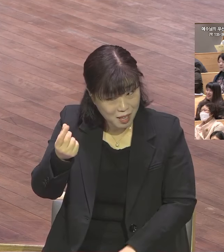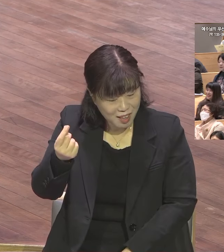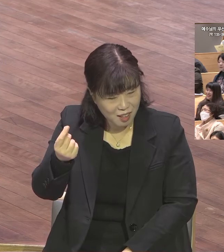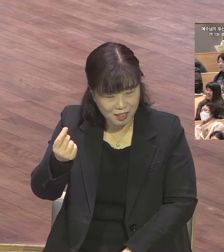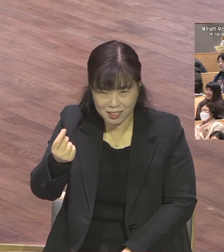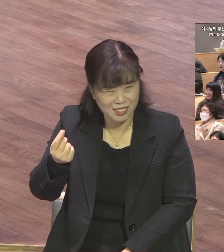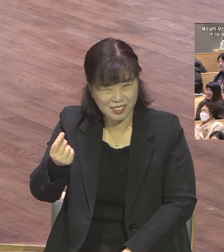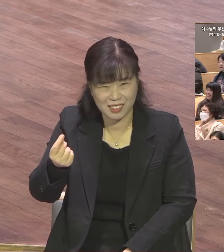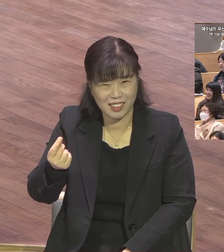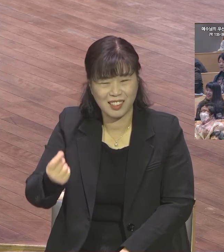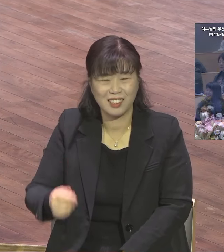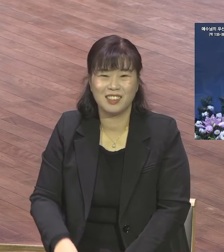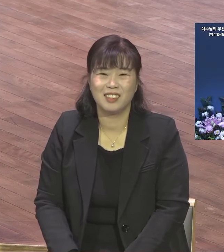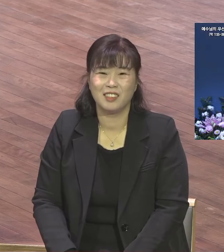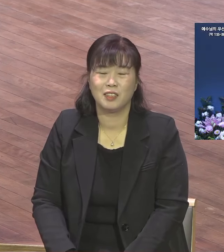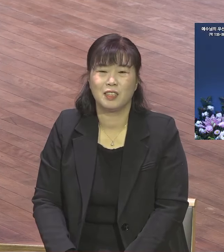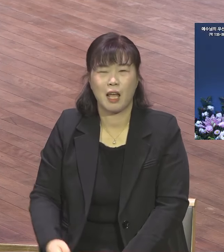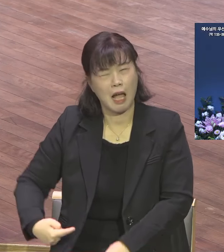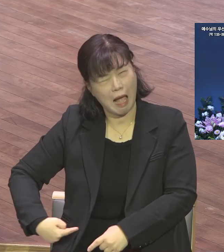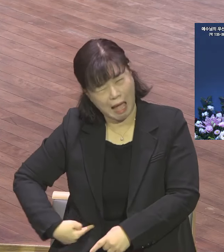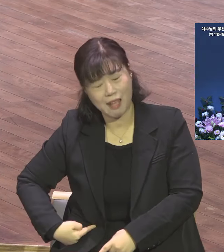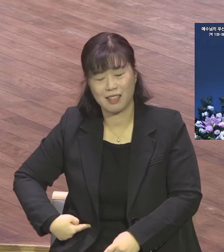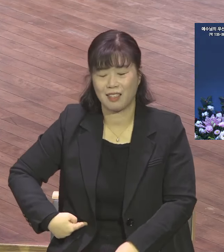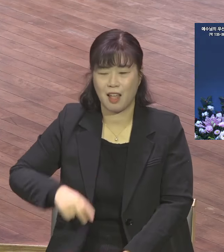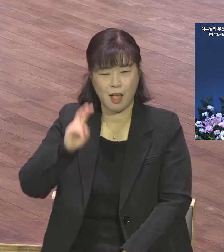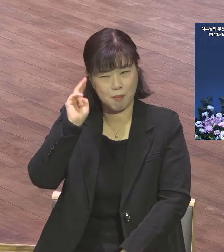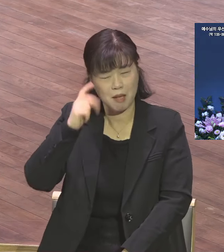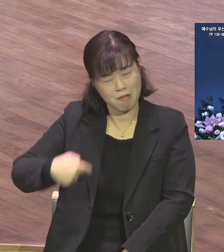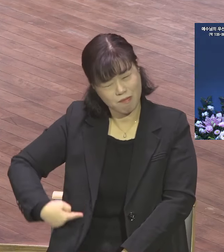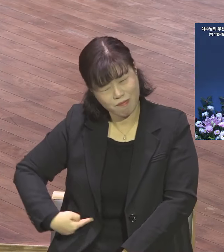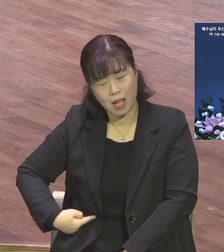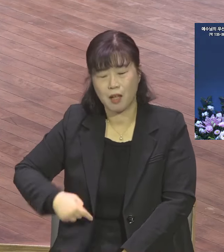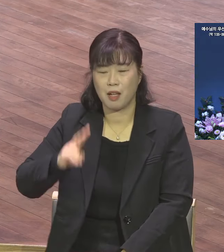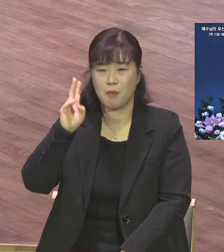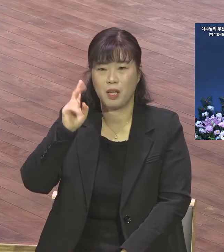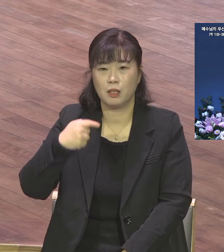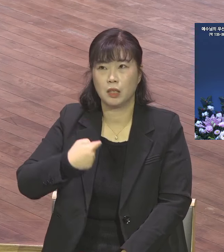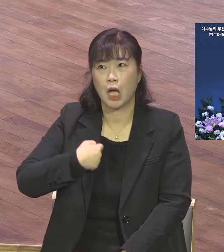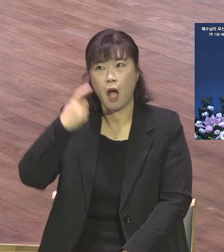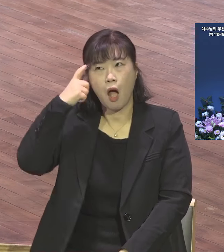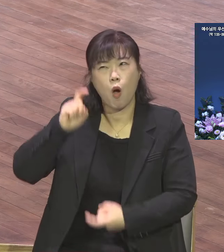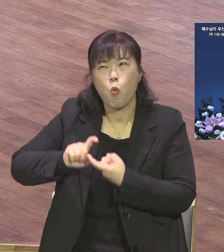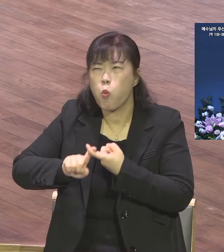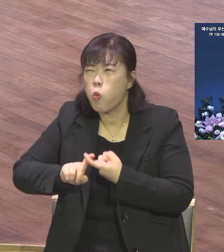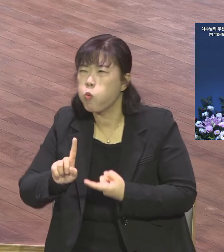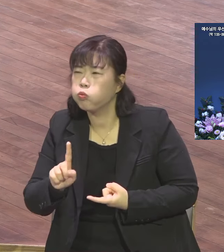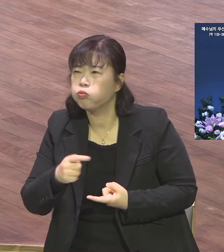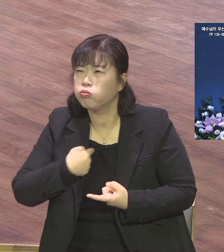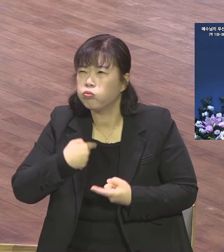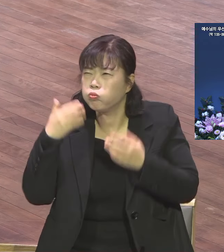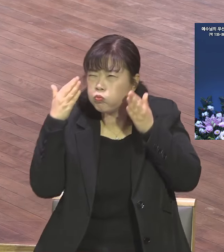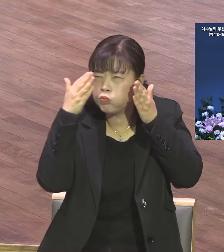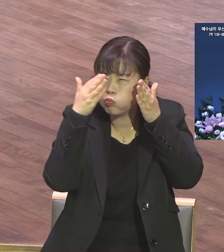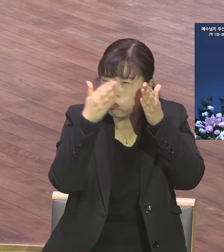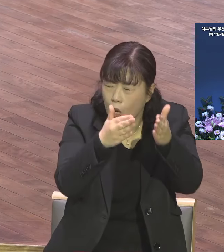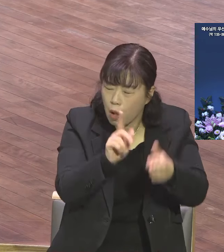마시고 양심적으로 말씀하세요. 관심이 어디에 있어요? 어디에다 올인하고